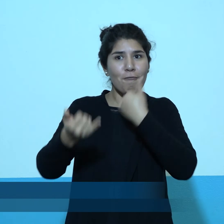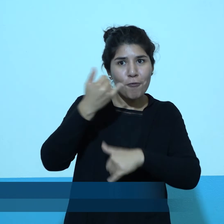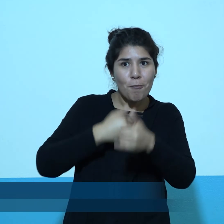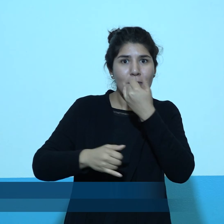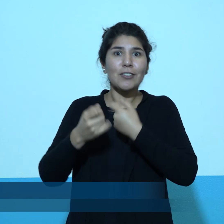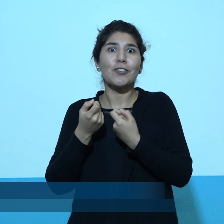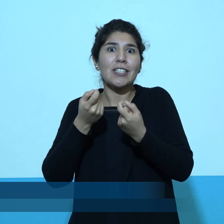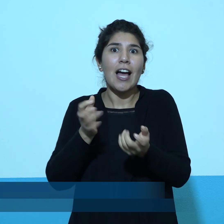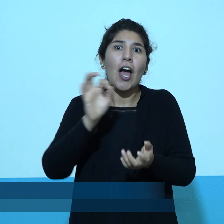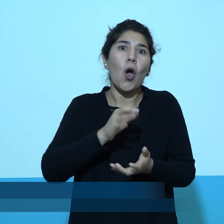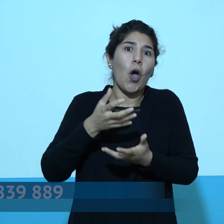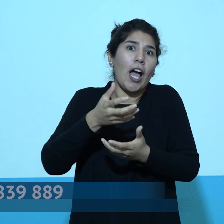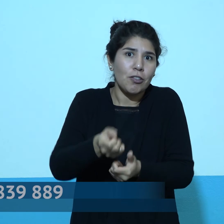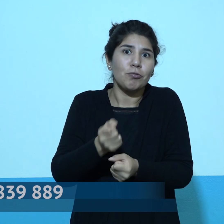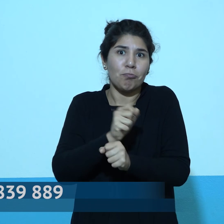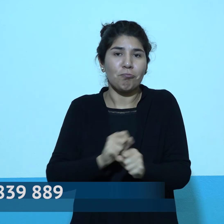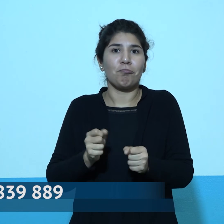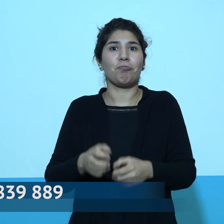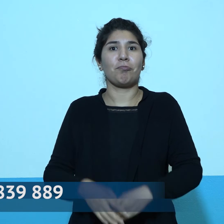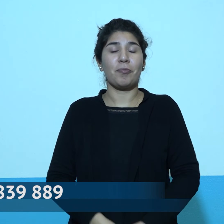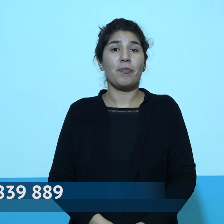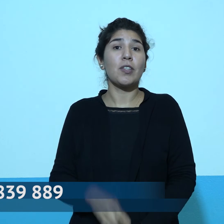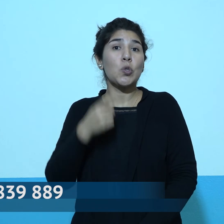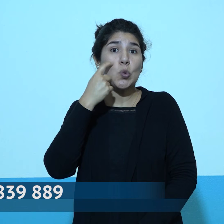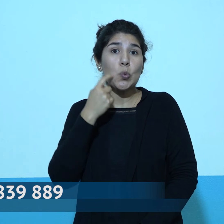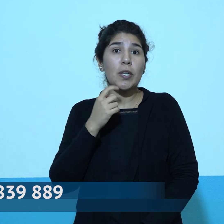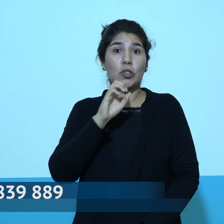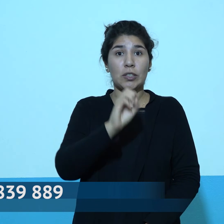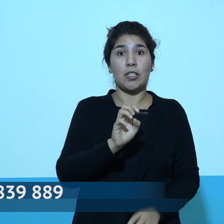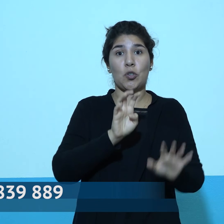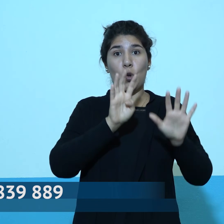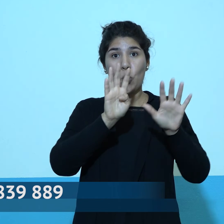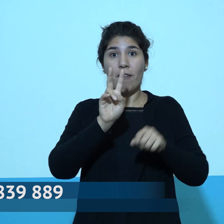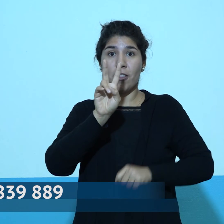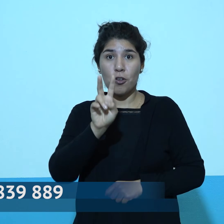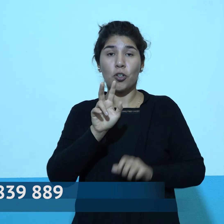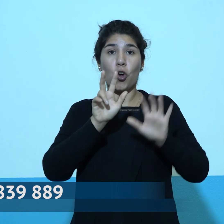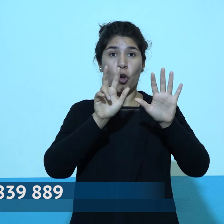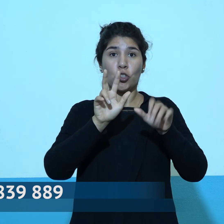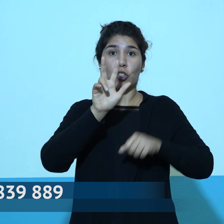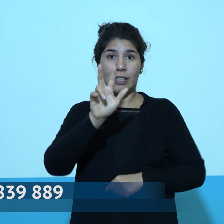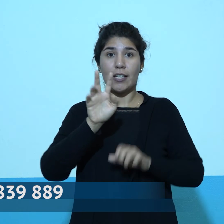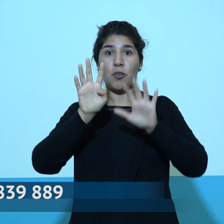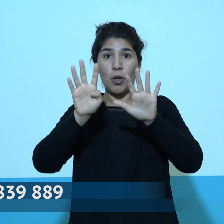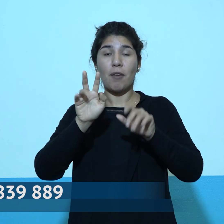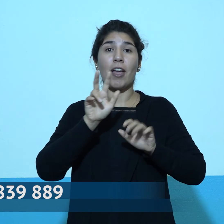necesiten o la ayuda que requieran de manera primaria el número es 0 92 83 98